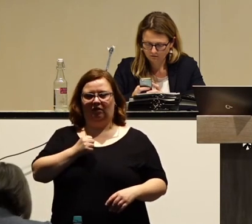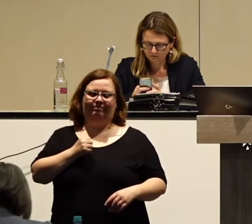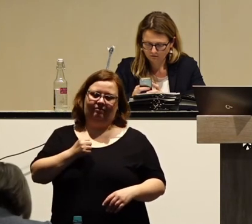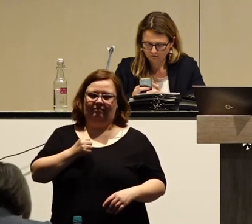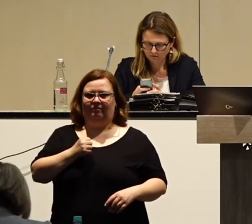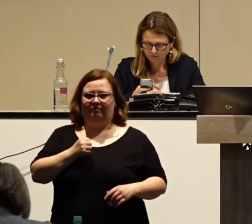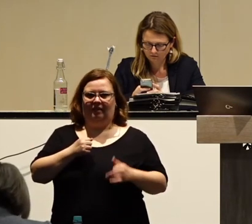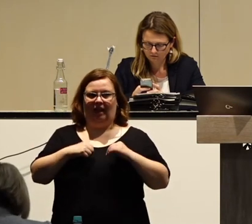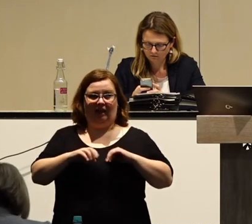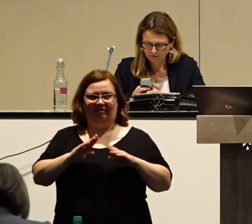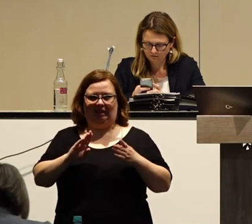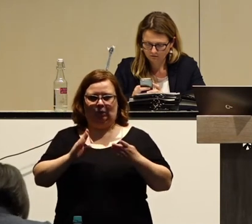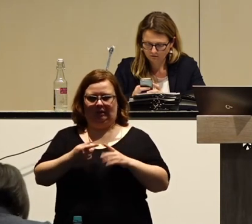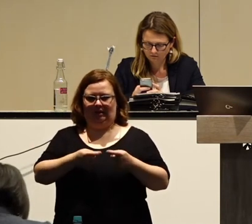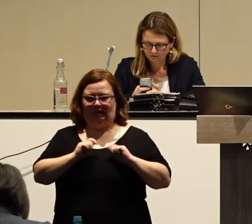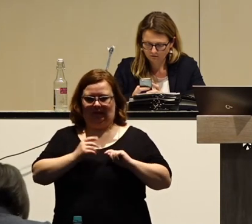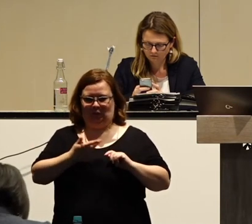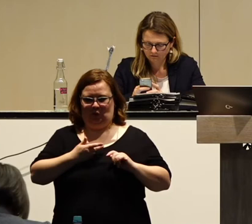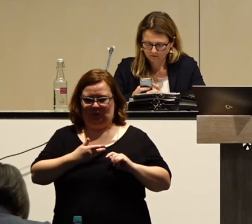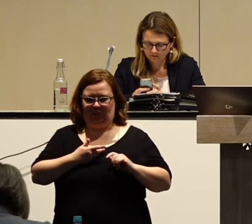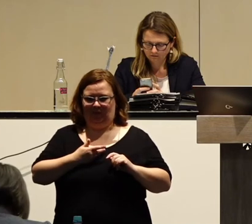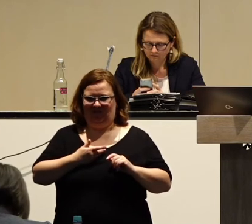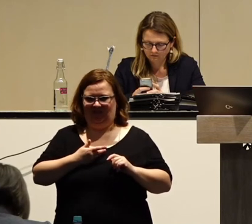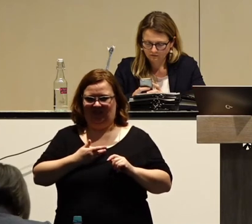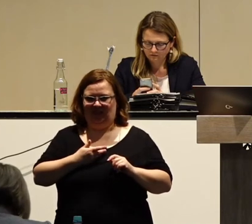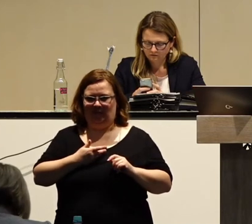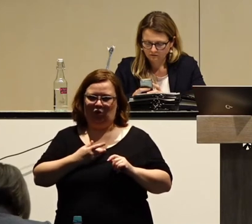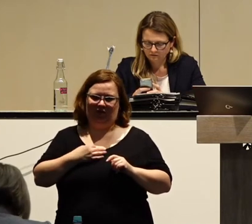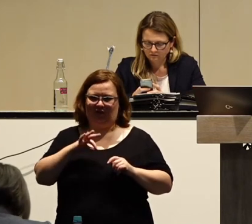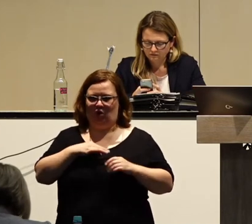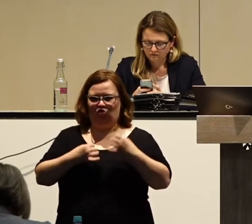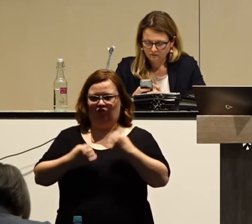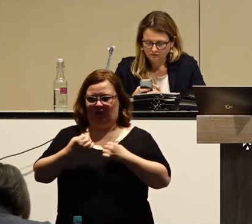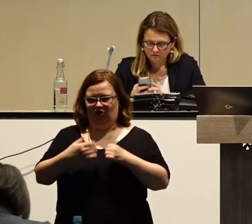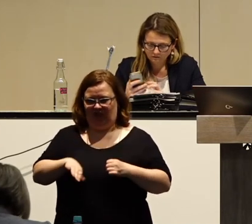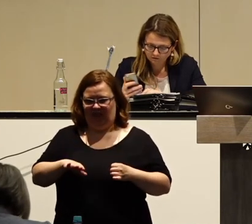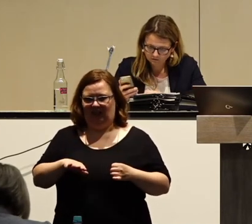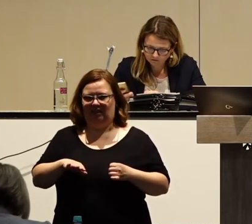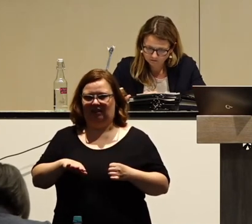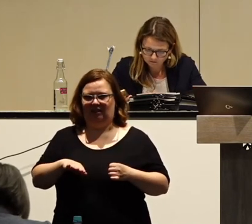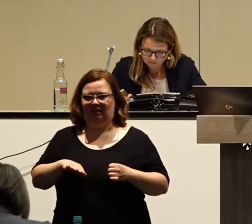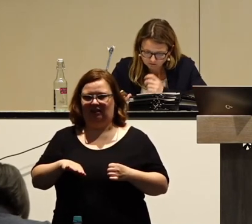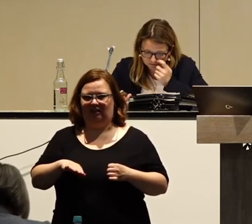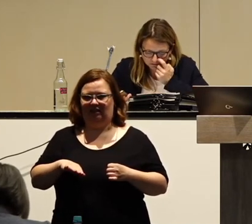sehr kurzfristigen Antrag zurückkommen. Es hat uns natürlich schwierig gemacht. Wir hatten unseren